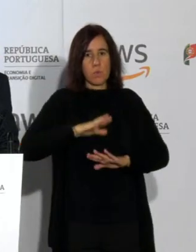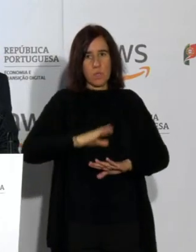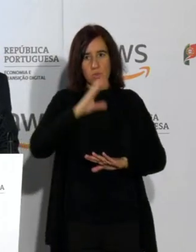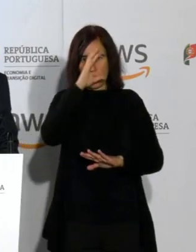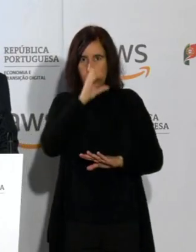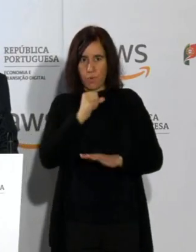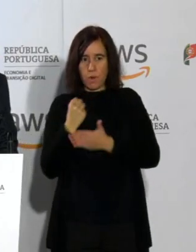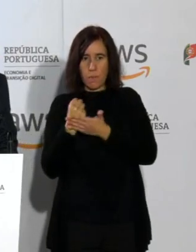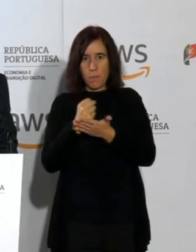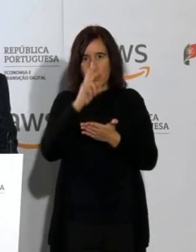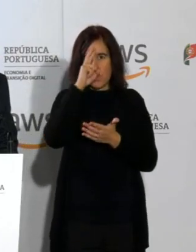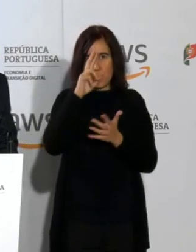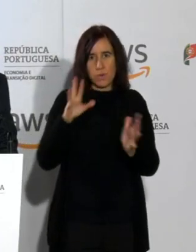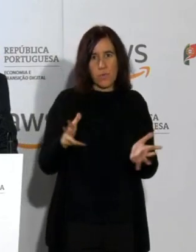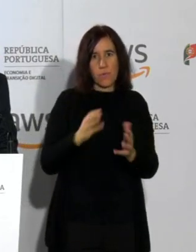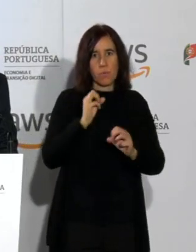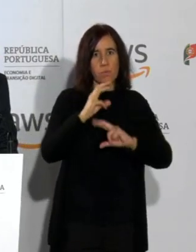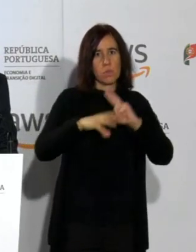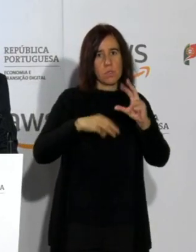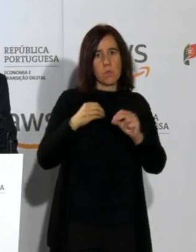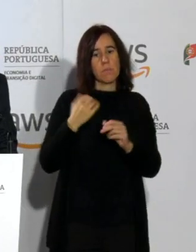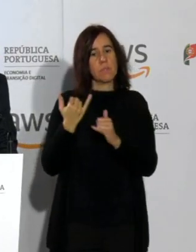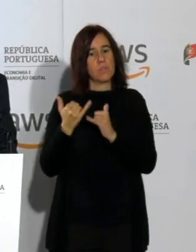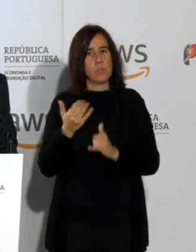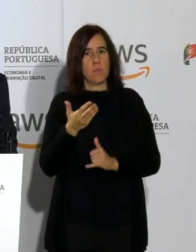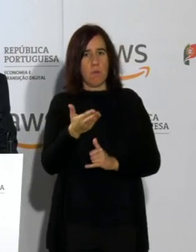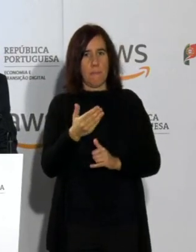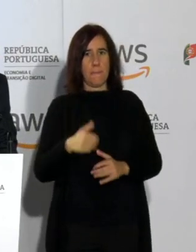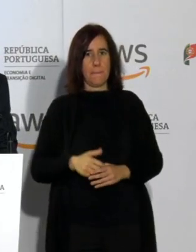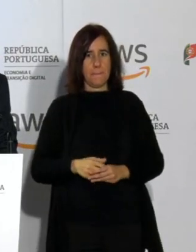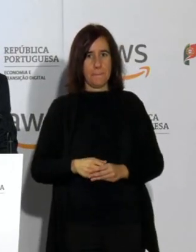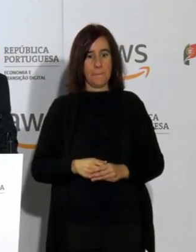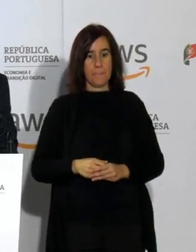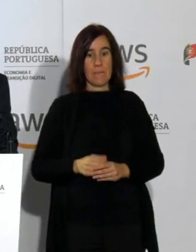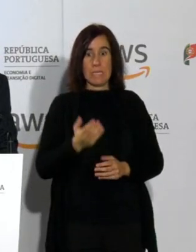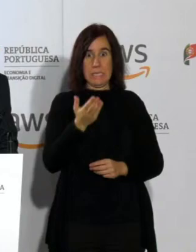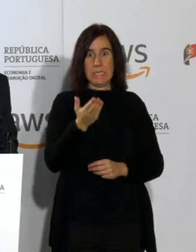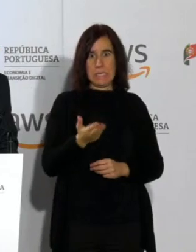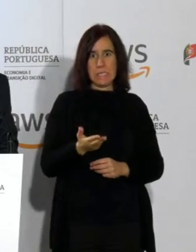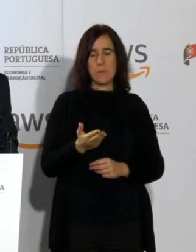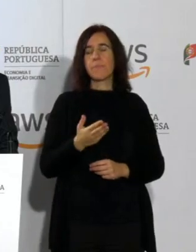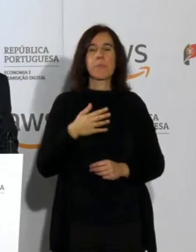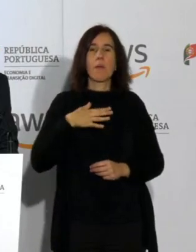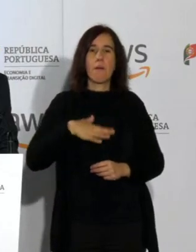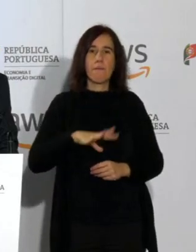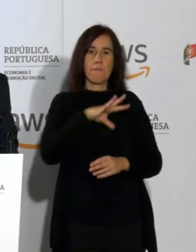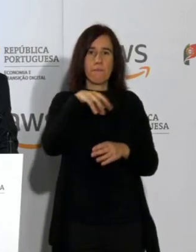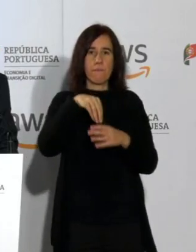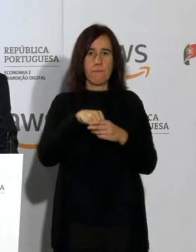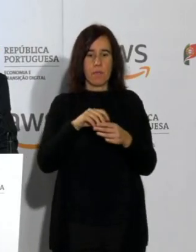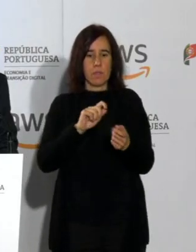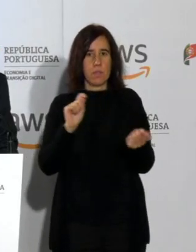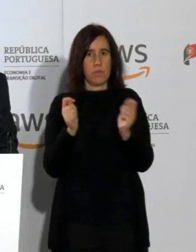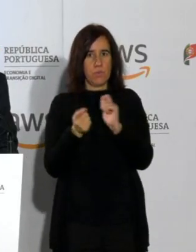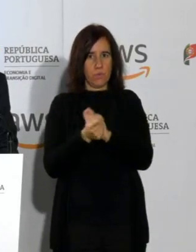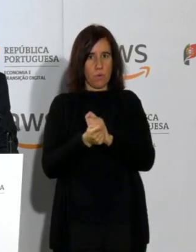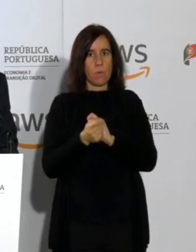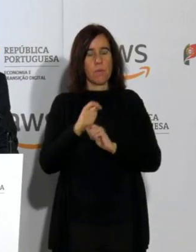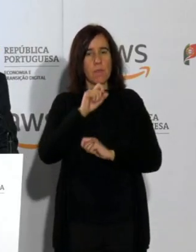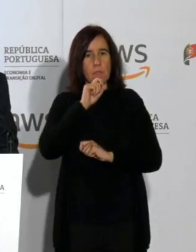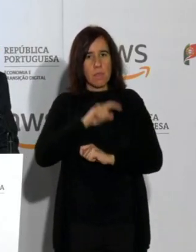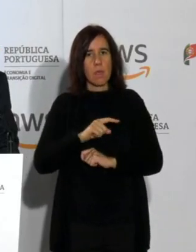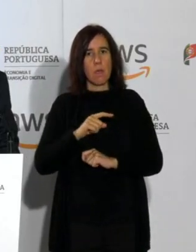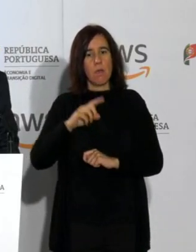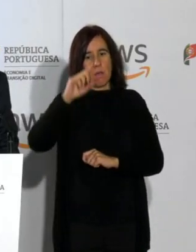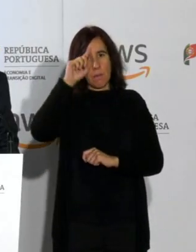seus esforços de modernização e digitalização. Desta forma, queremos fazer parte da transformação para um governo mais